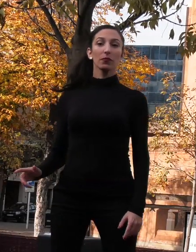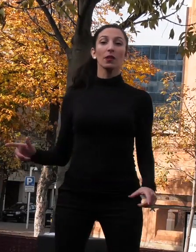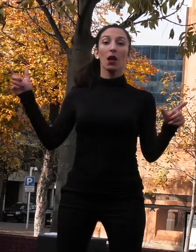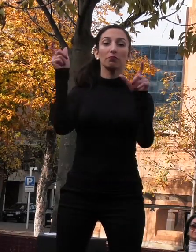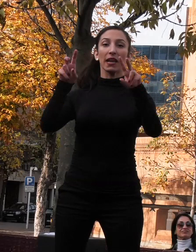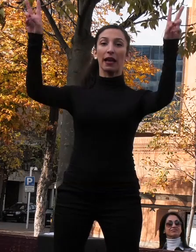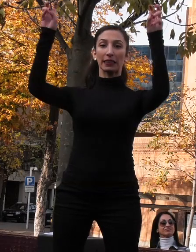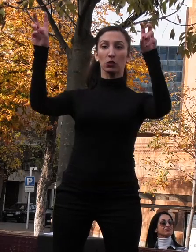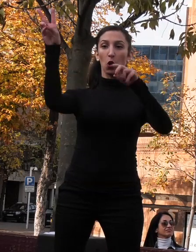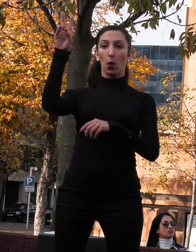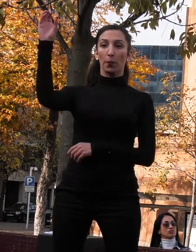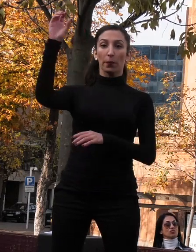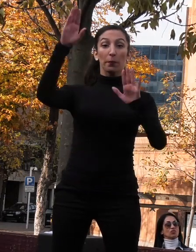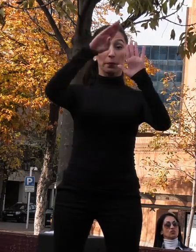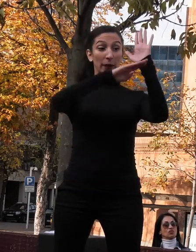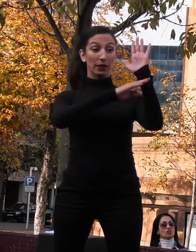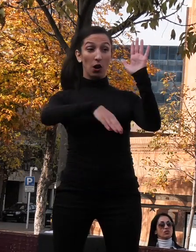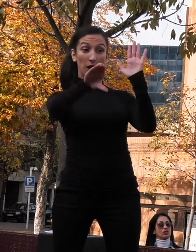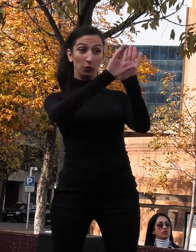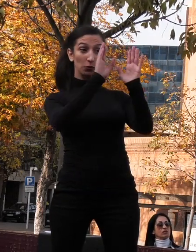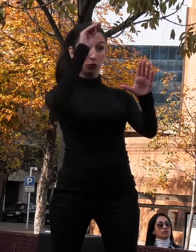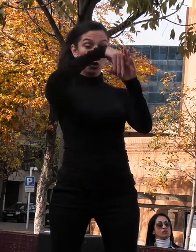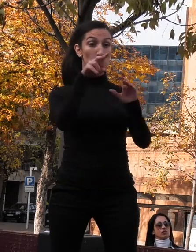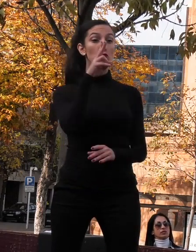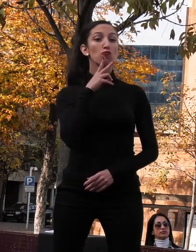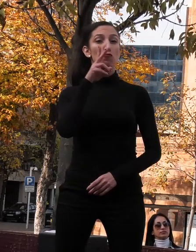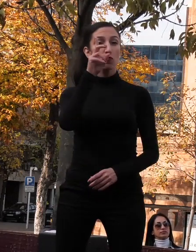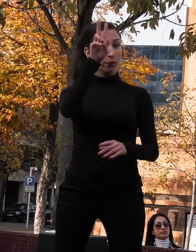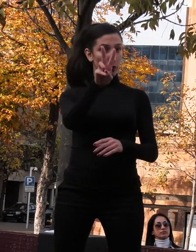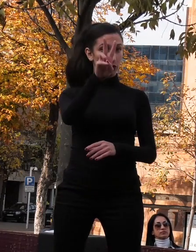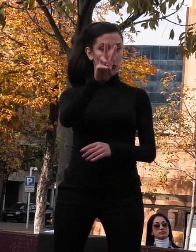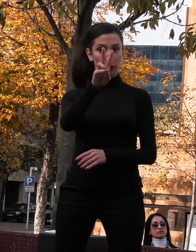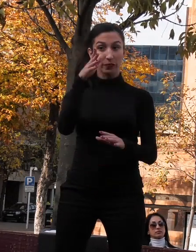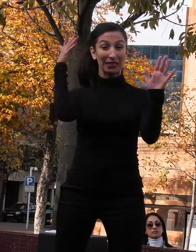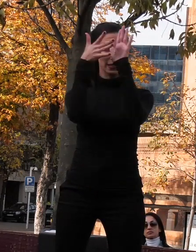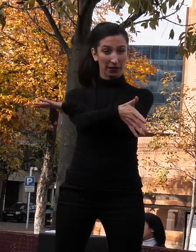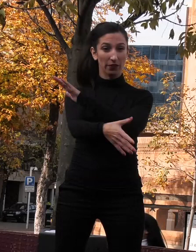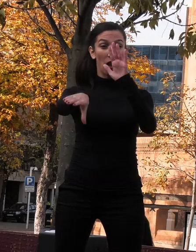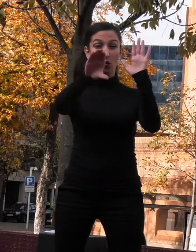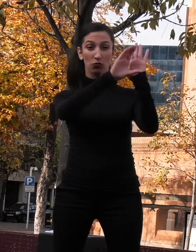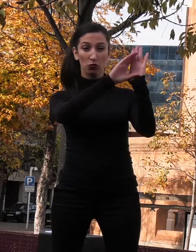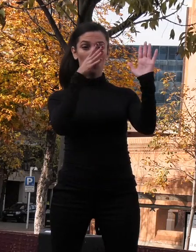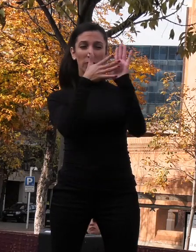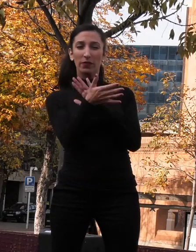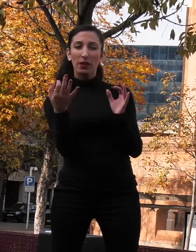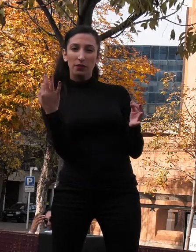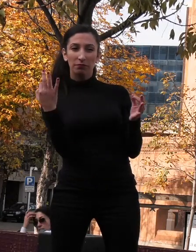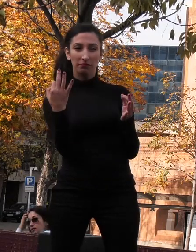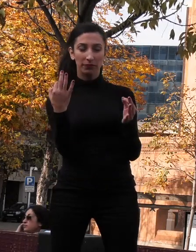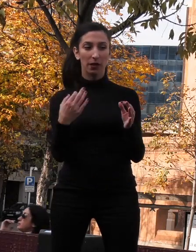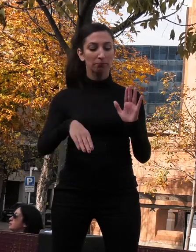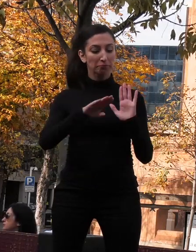Artículo 2 de la Constitución Española. La Constitución se